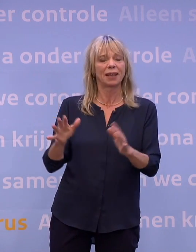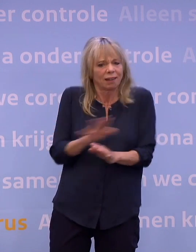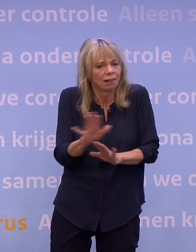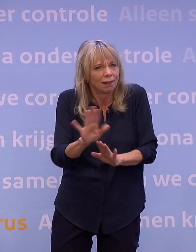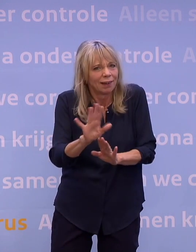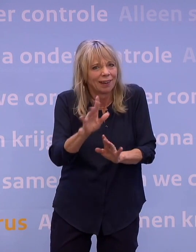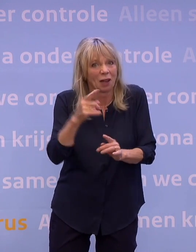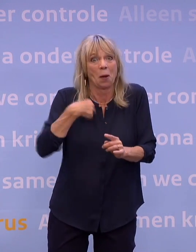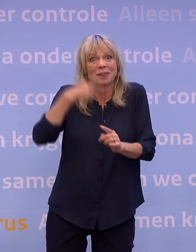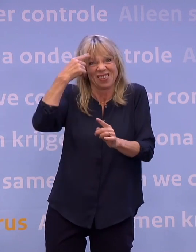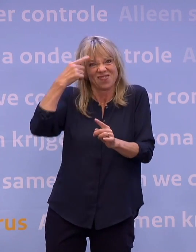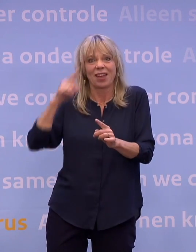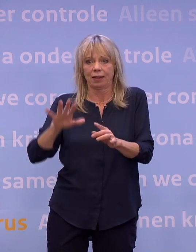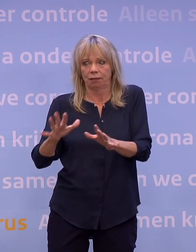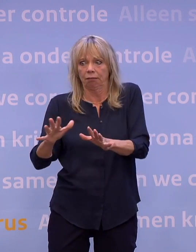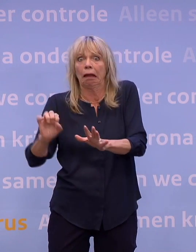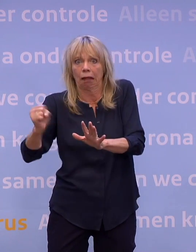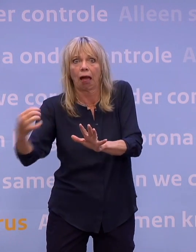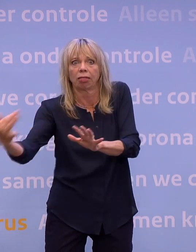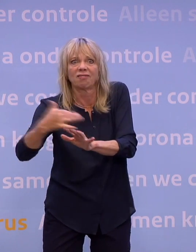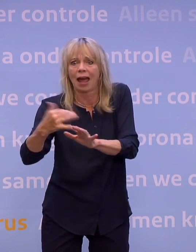afbreken als we weten dat het water nog op de loer ligt. Niet doen.